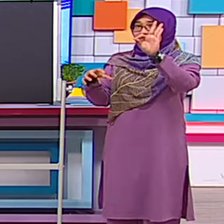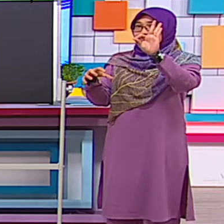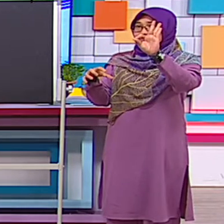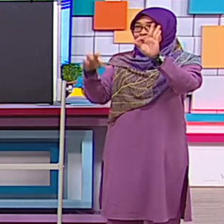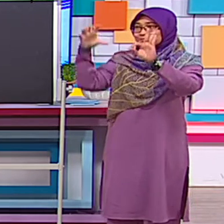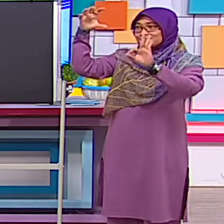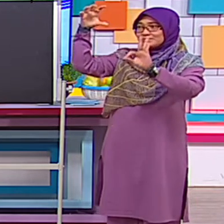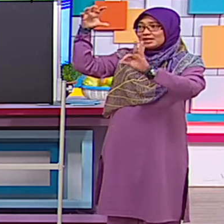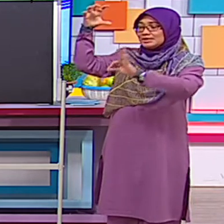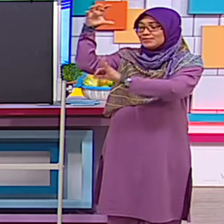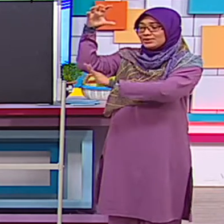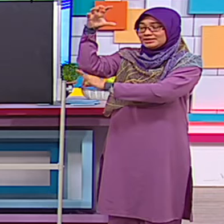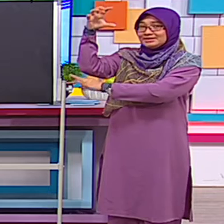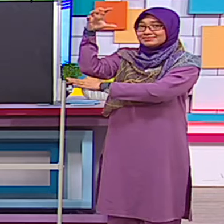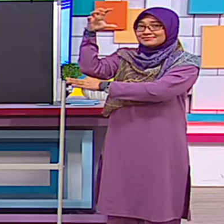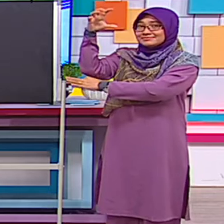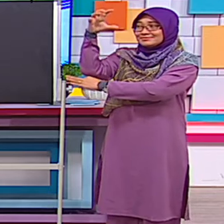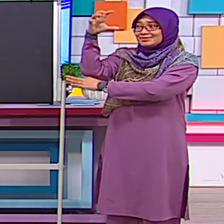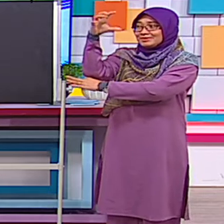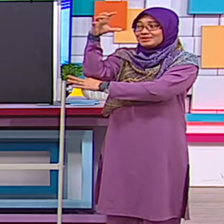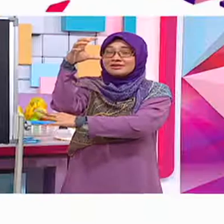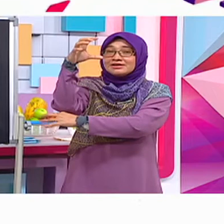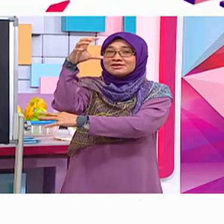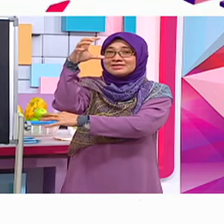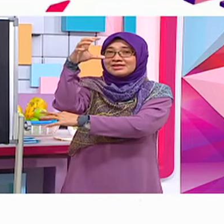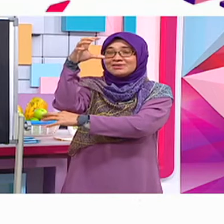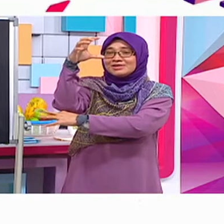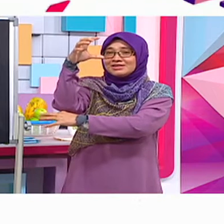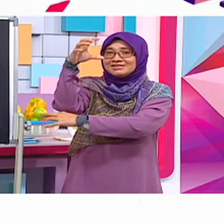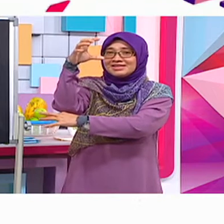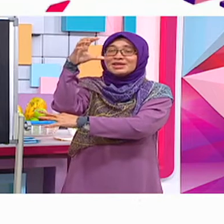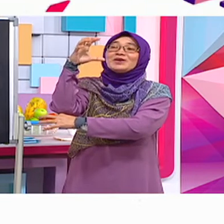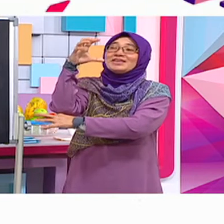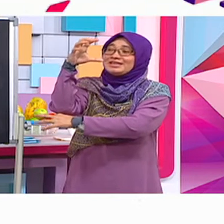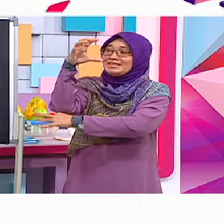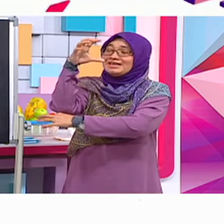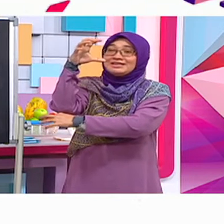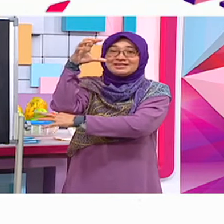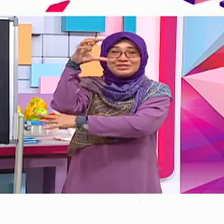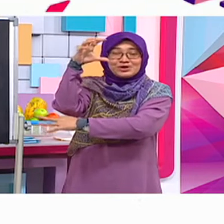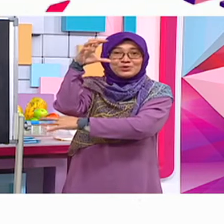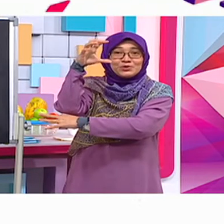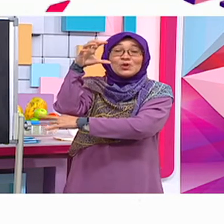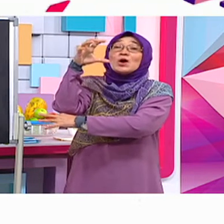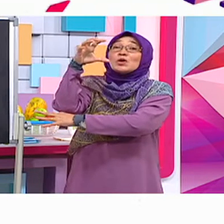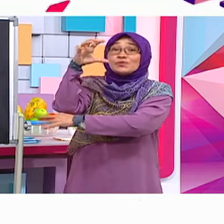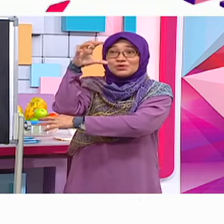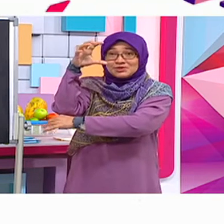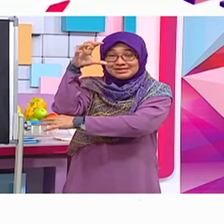huruf-huruf di bawah ini di bawah oke gerak-gerak sih lahiriah Oke ini adalah isyarat untuk fotosintesis